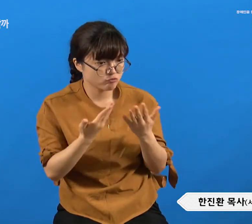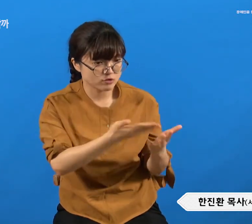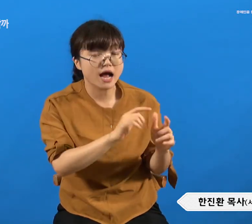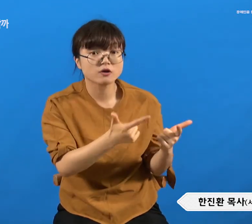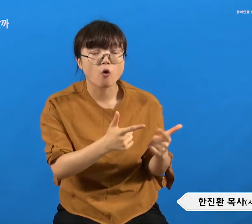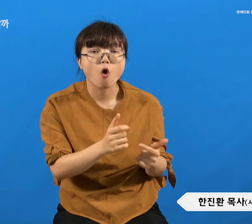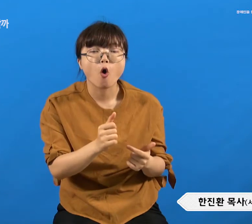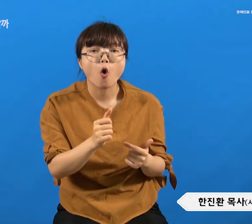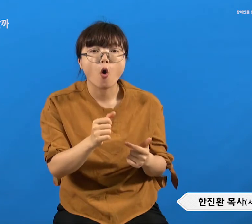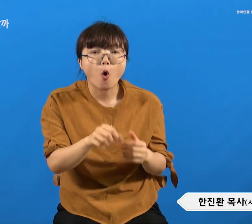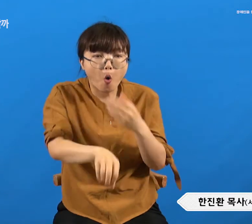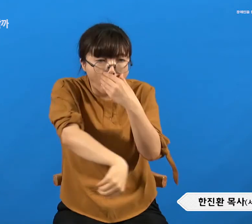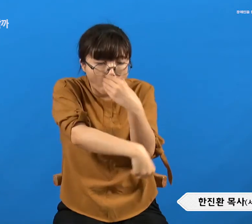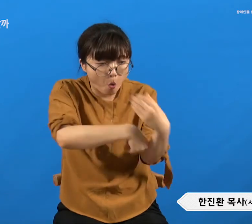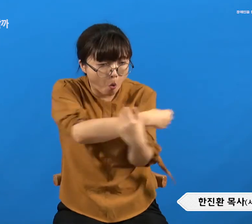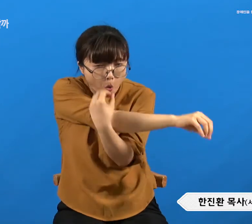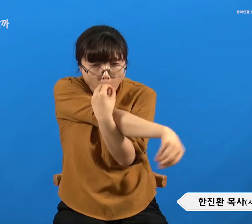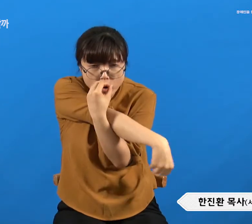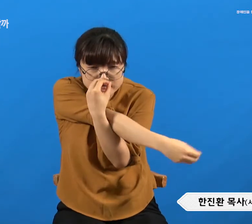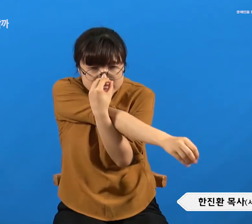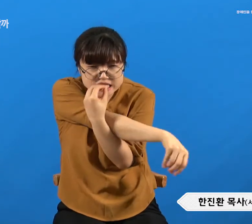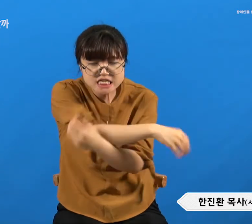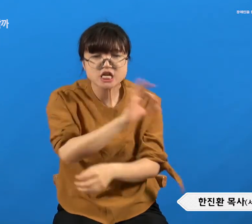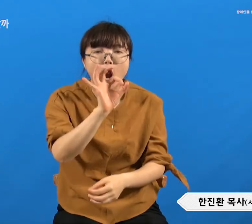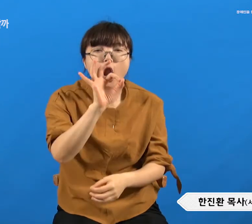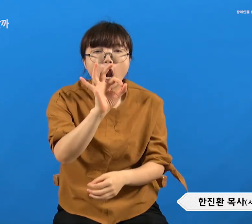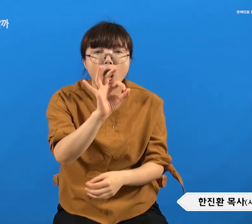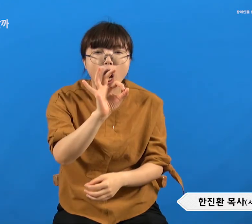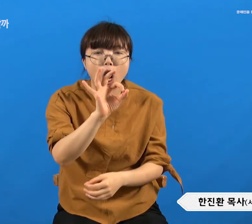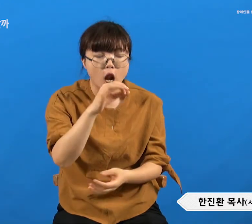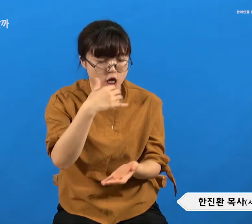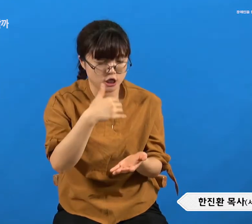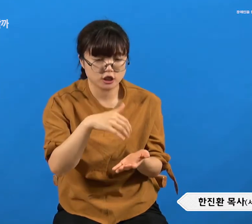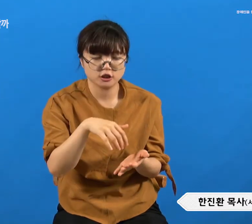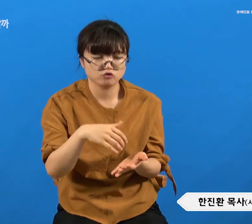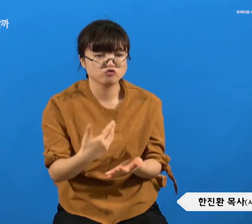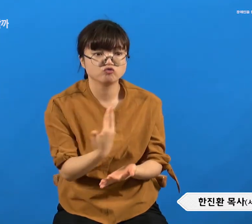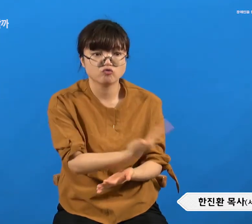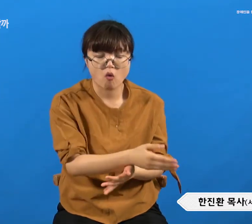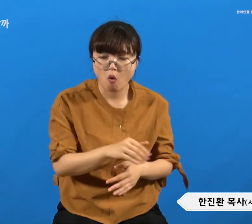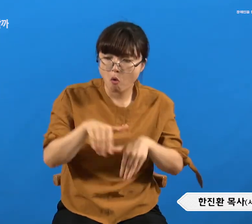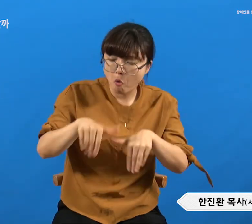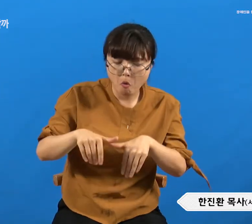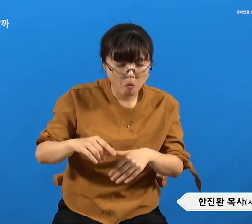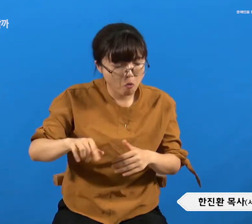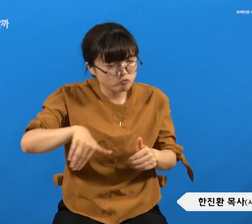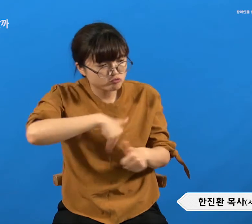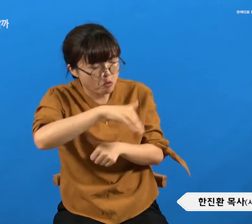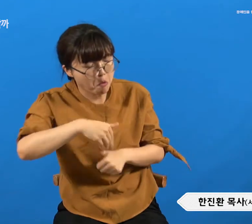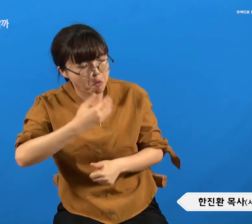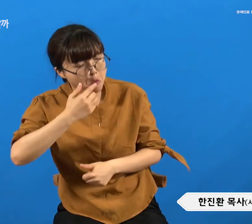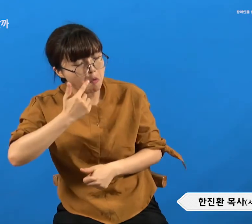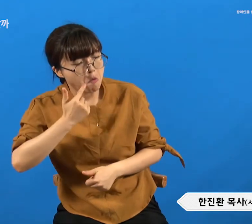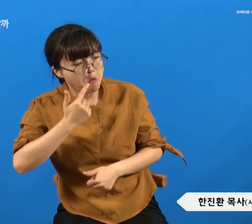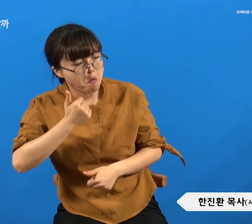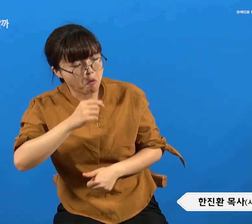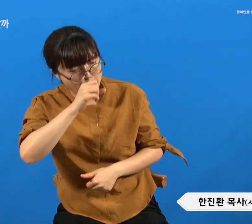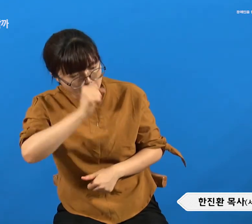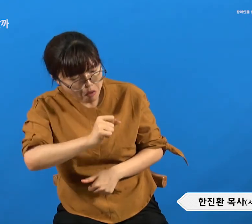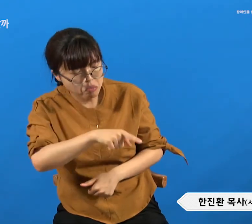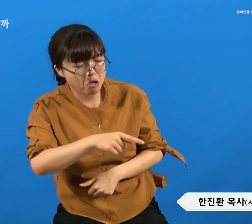도리어 코끼리 10마리를 하사품으로 주었습니다. 다른 신하들은 이야, 코끼리 한 마리가